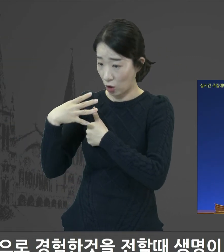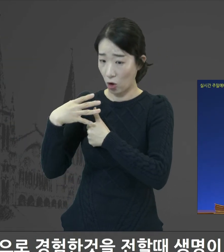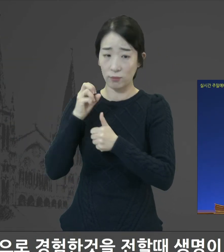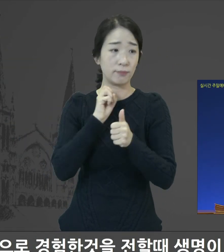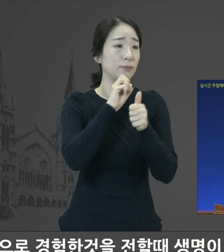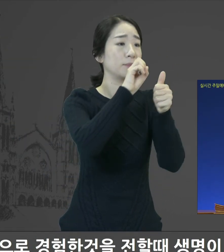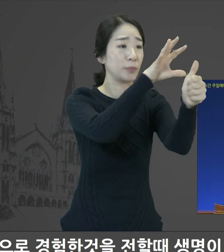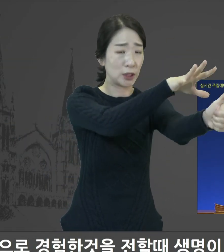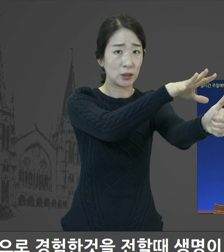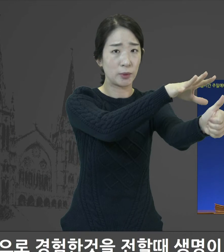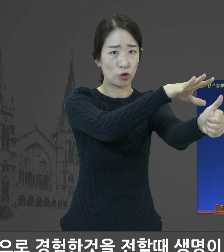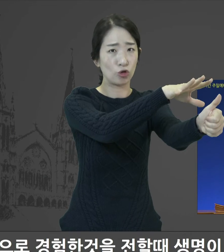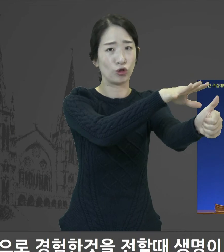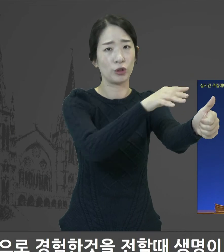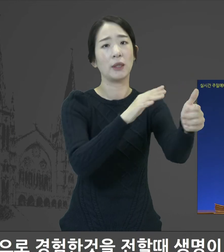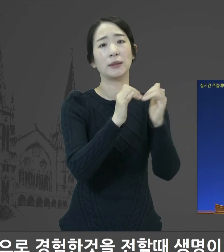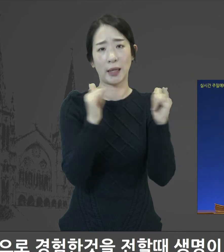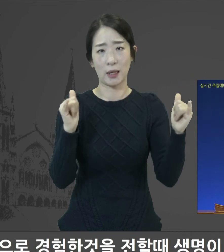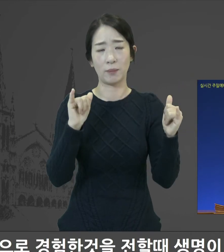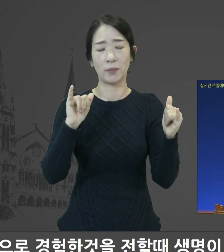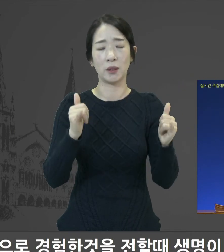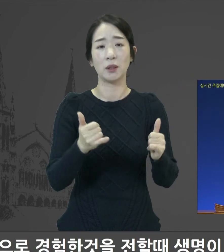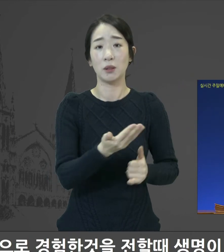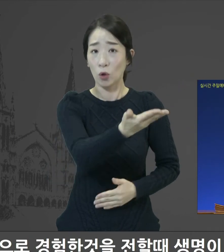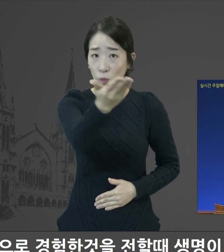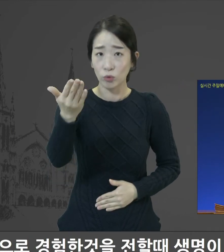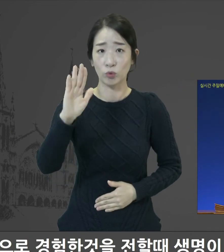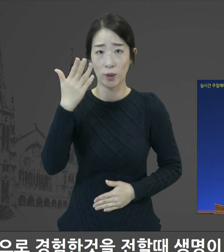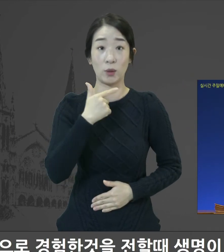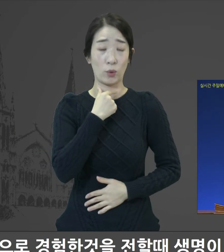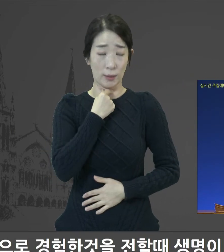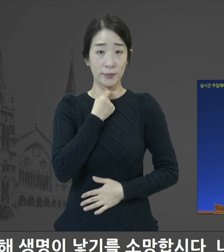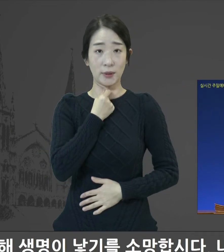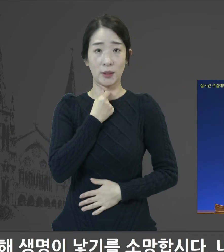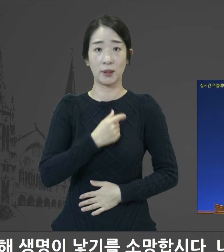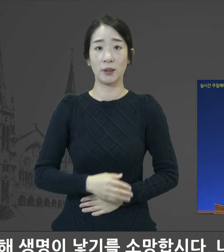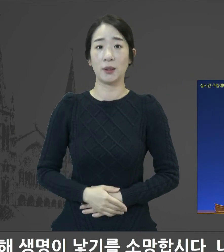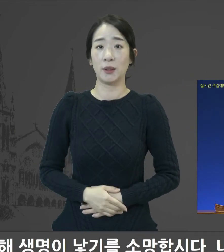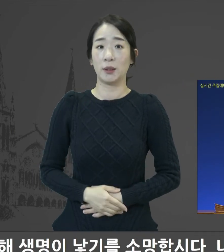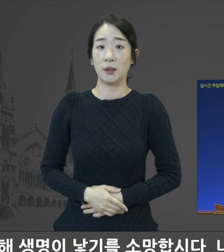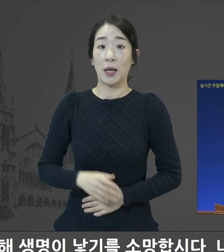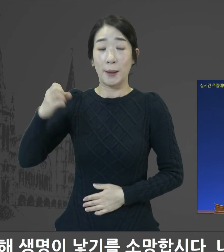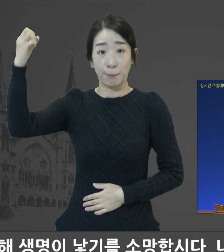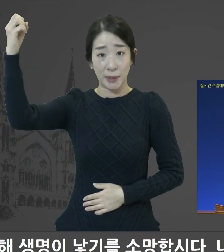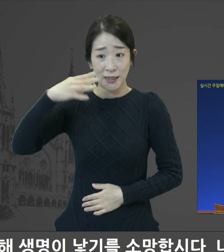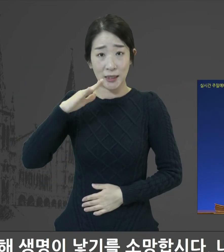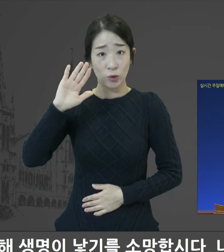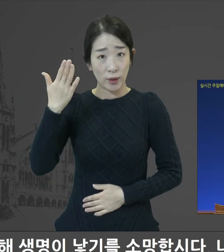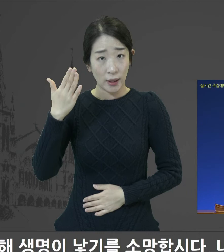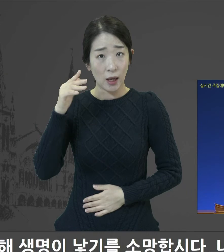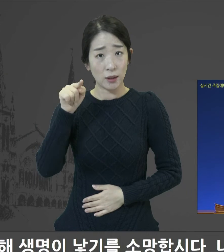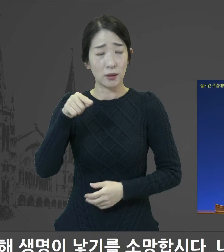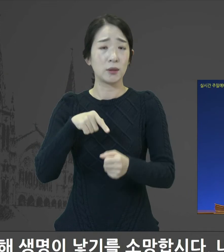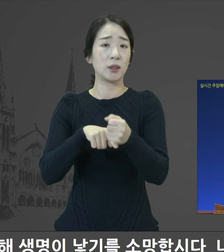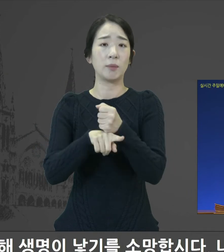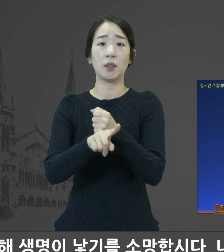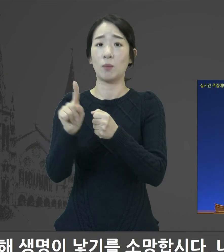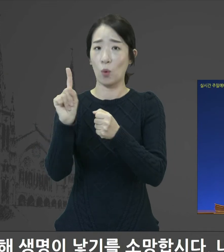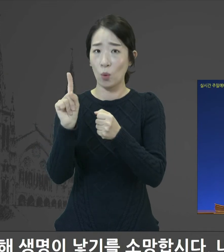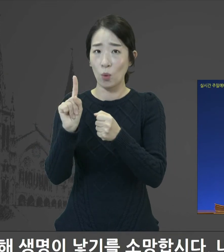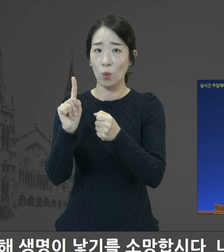하나님의 역사를 사모하십시다. 여러분, 빛이 된다는 것은 어떤 의미일까요?